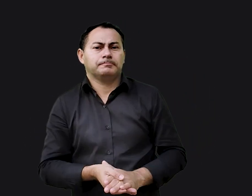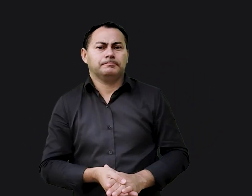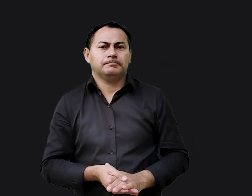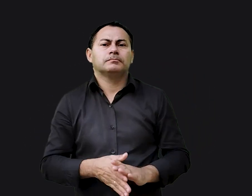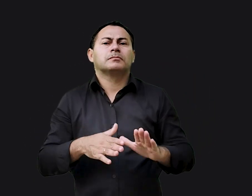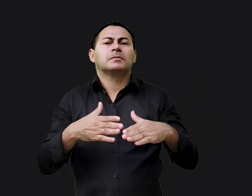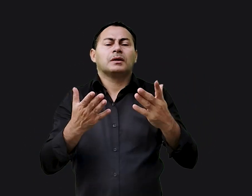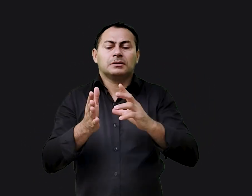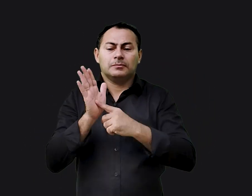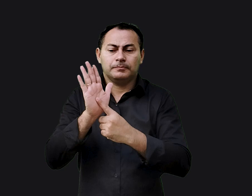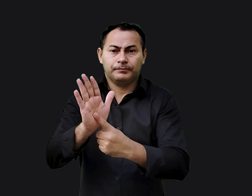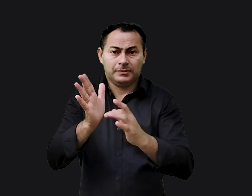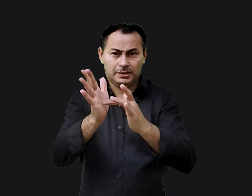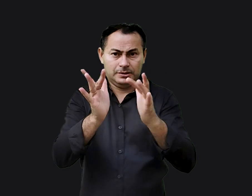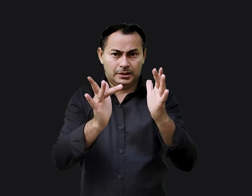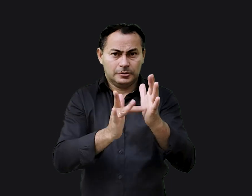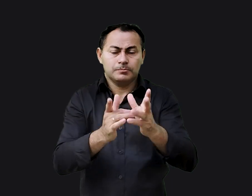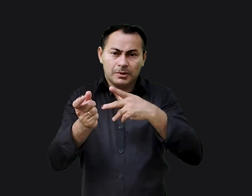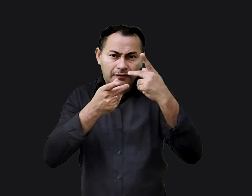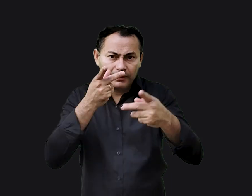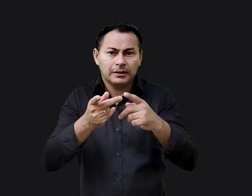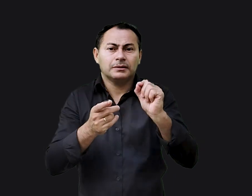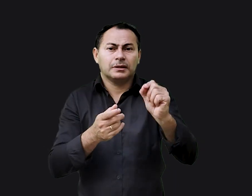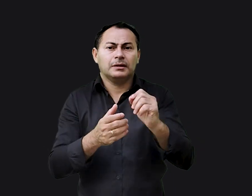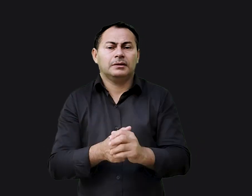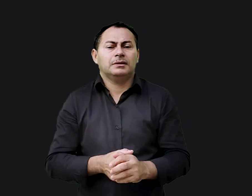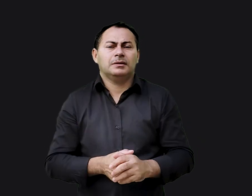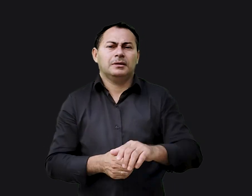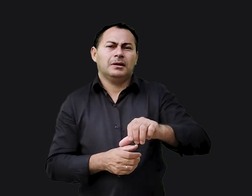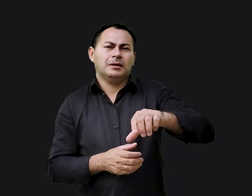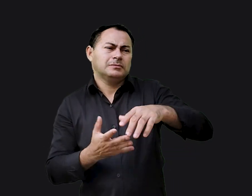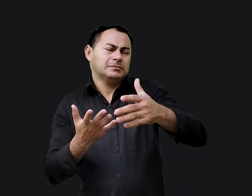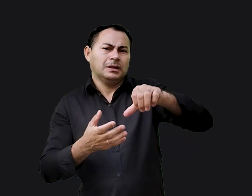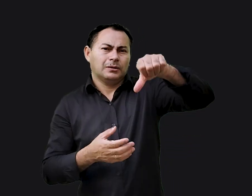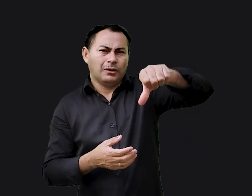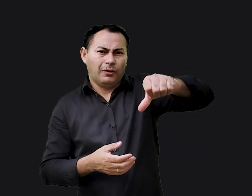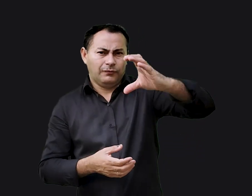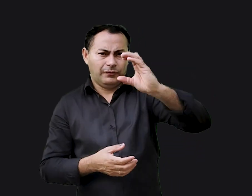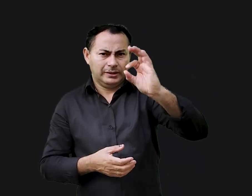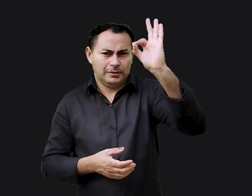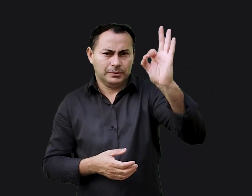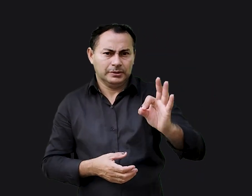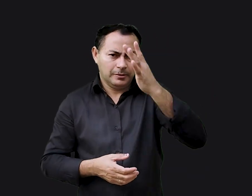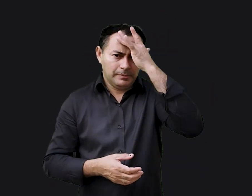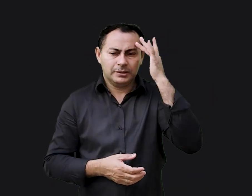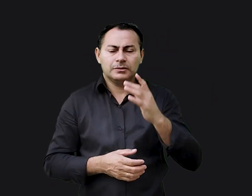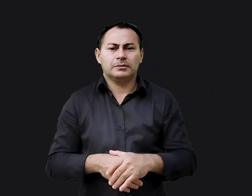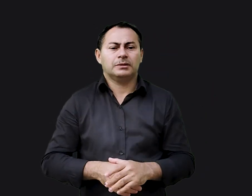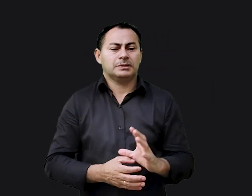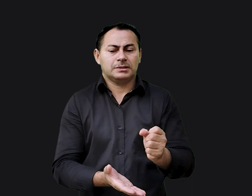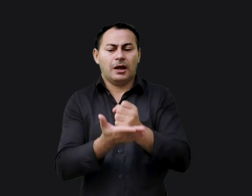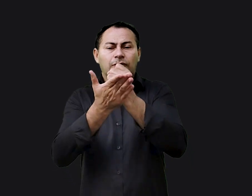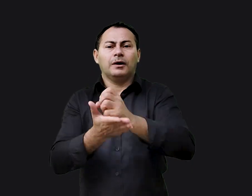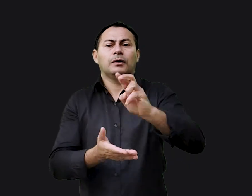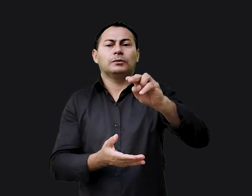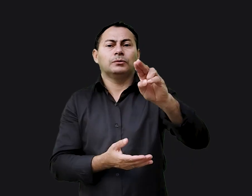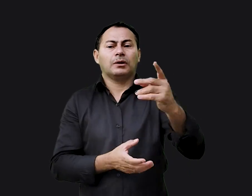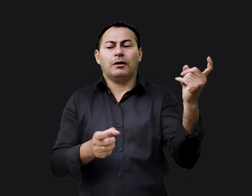os outros nove Qual é essa ilustração Jesus está nos dizendo que cerca de 90% das pessoas que são salvas nunca